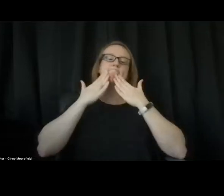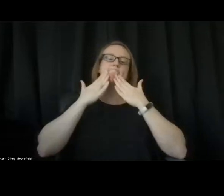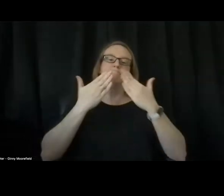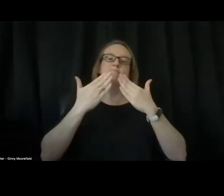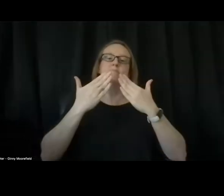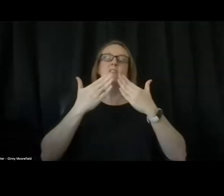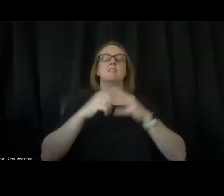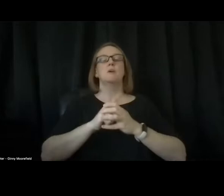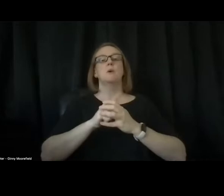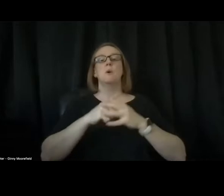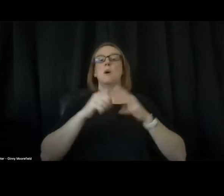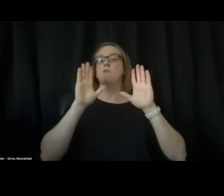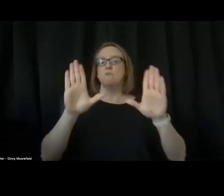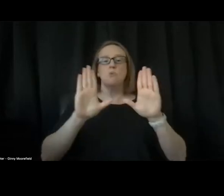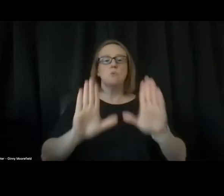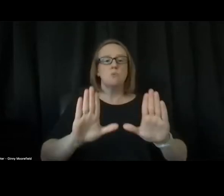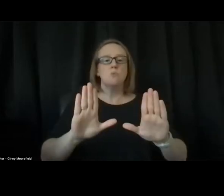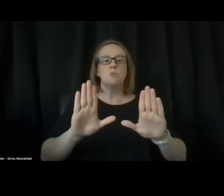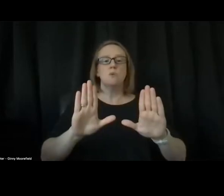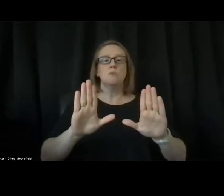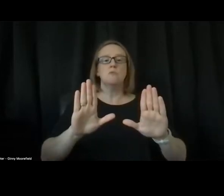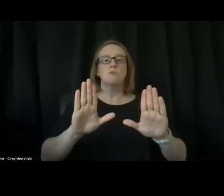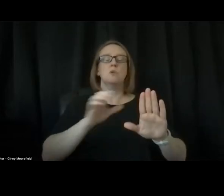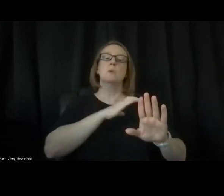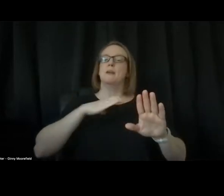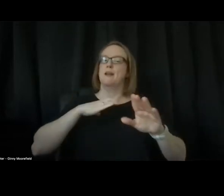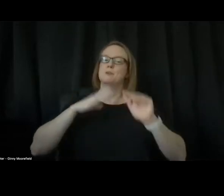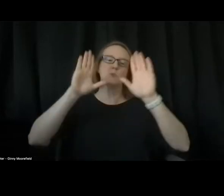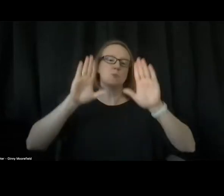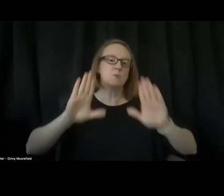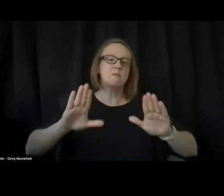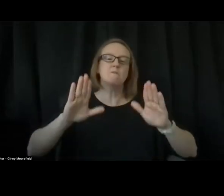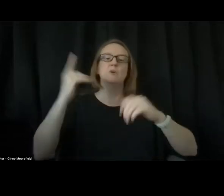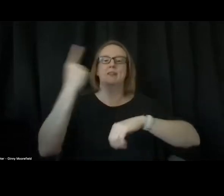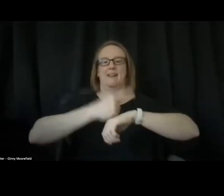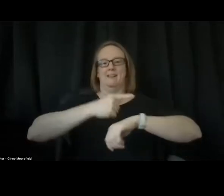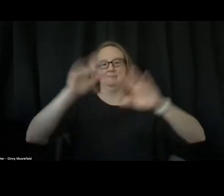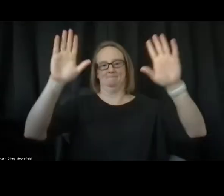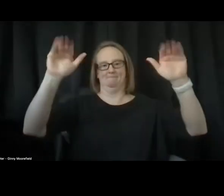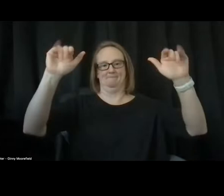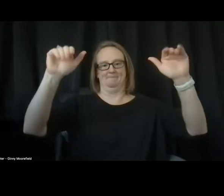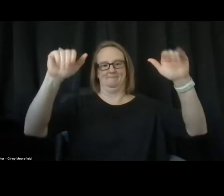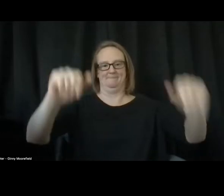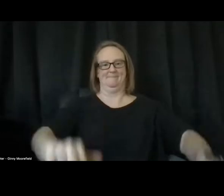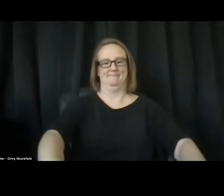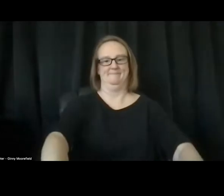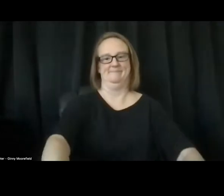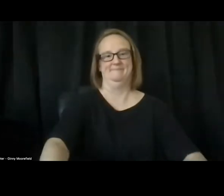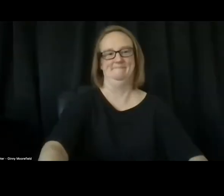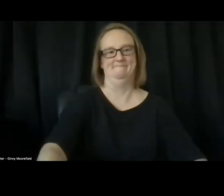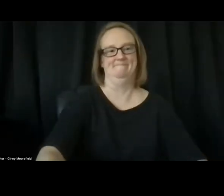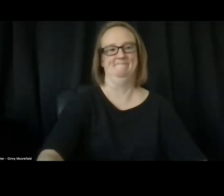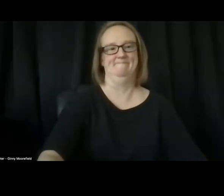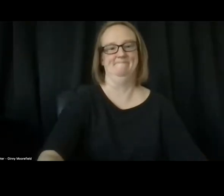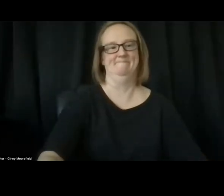esto yo soy Chris Hendrix En nombre del Consejo Les deseo a todos Un día magnífico